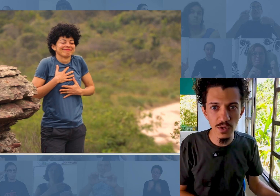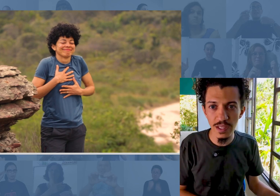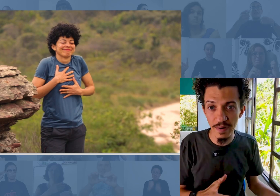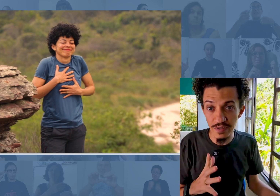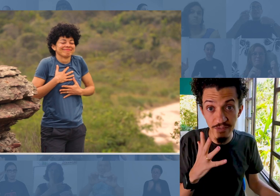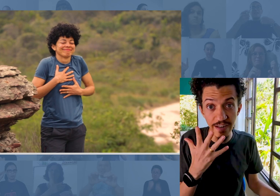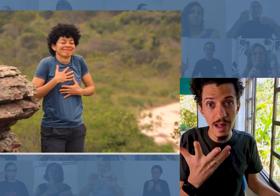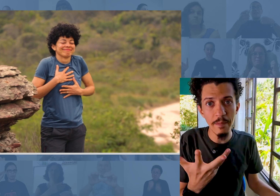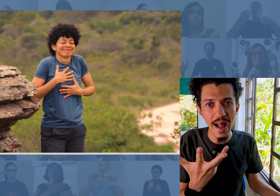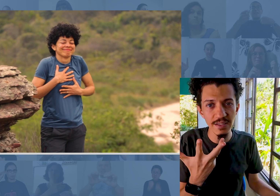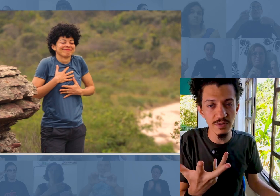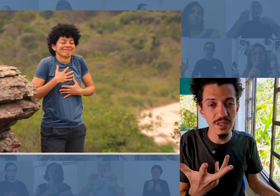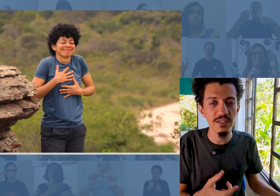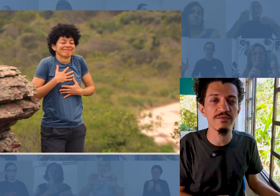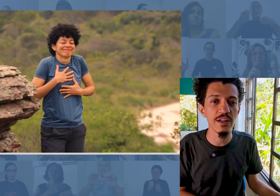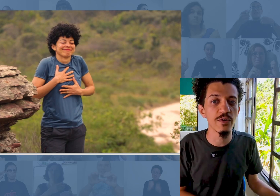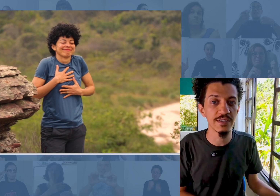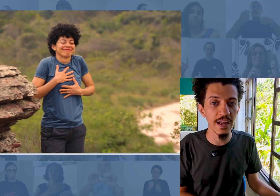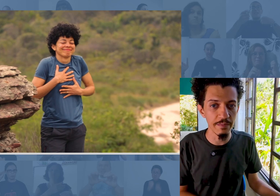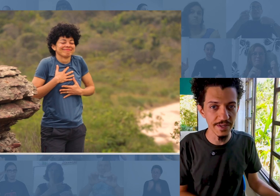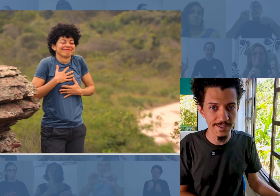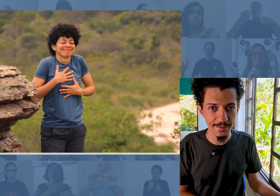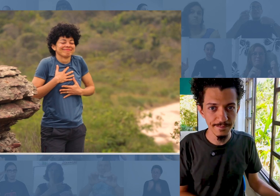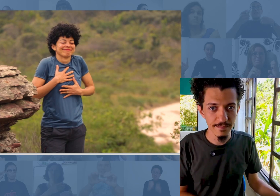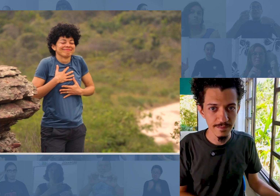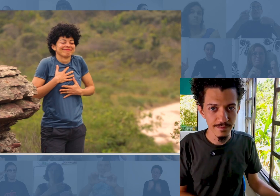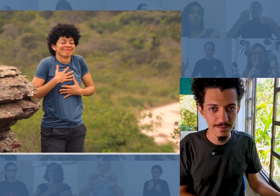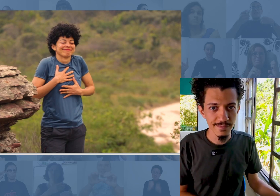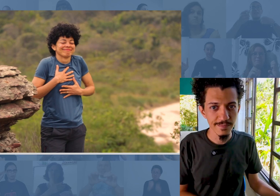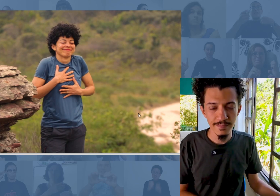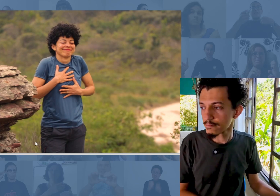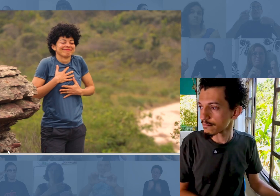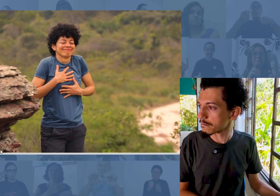para você ver na prática os classificadores da Libras.